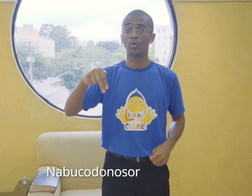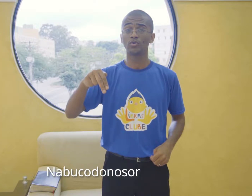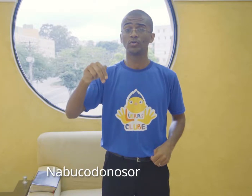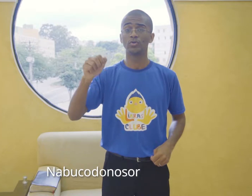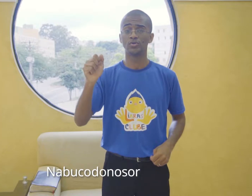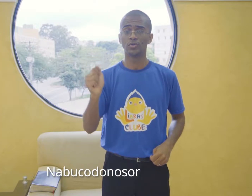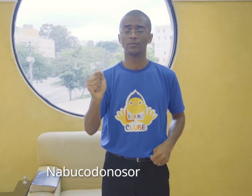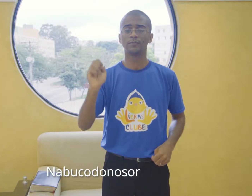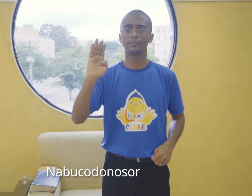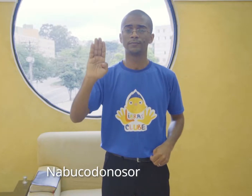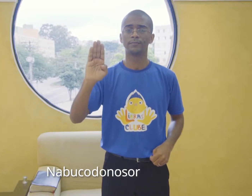Nabucodonosor,